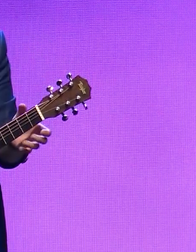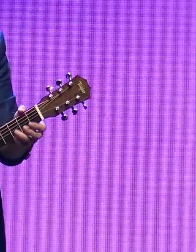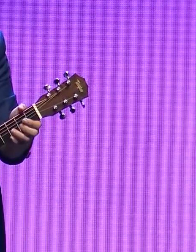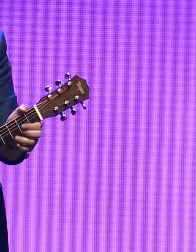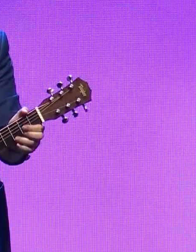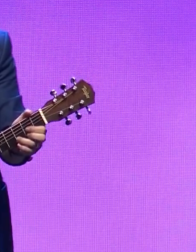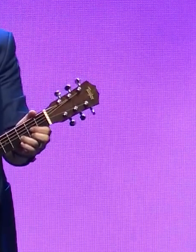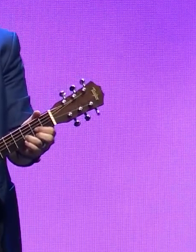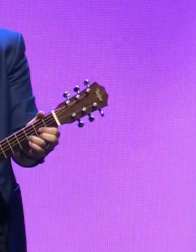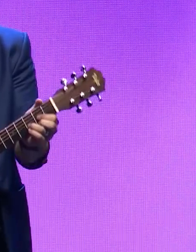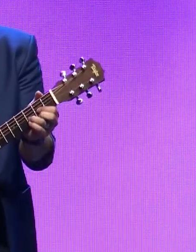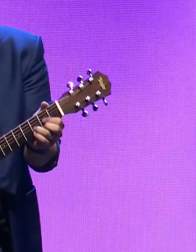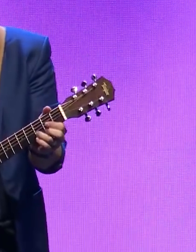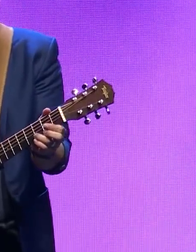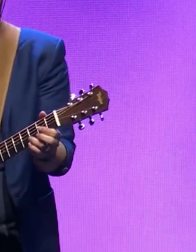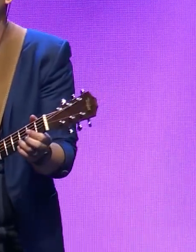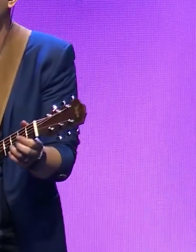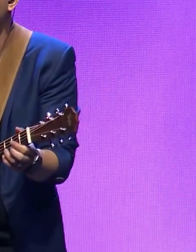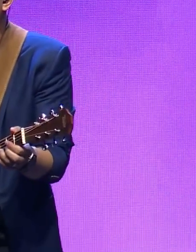kiriririri ararararaba.